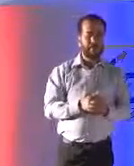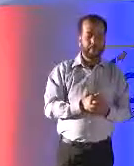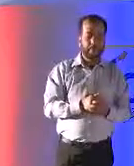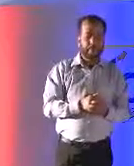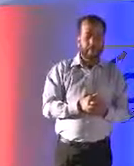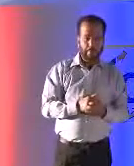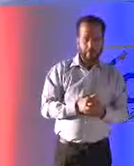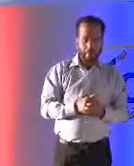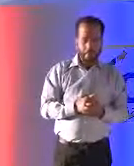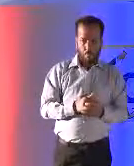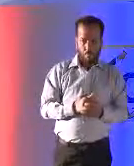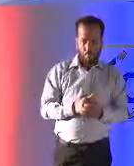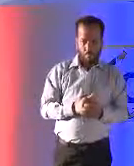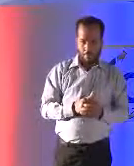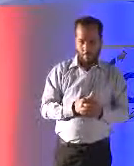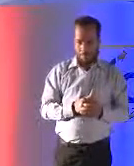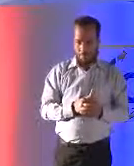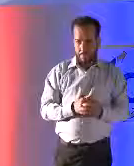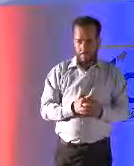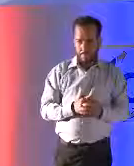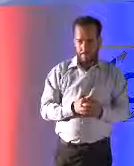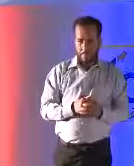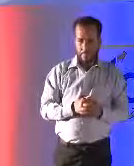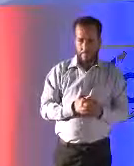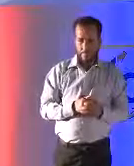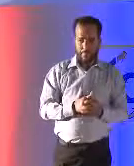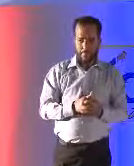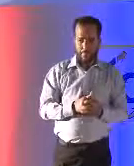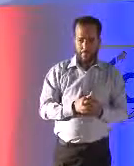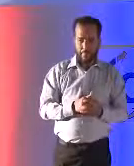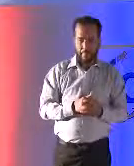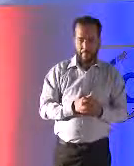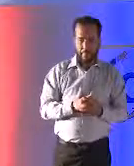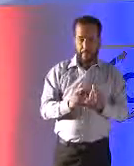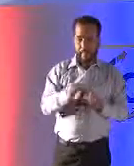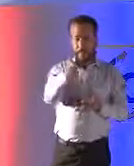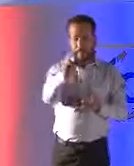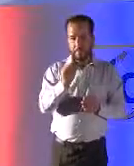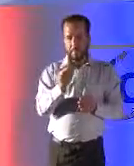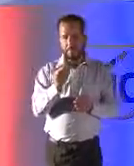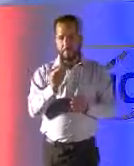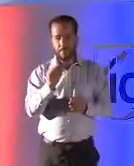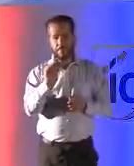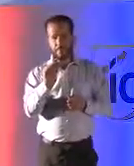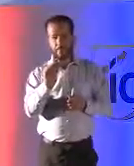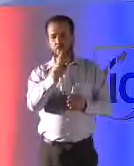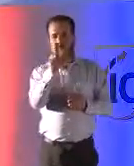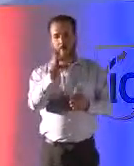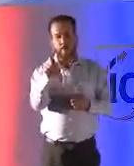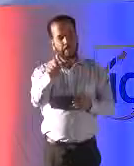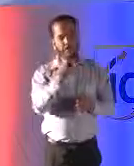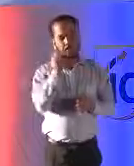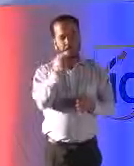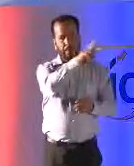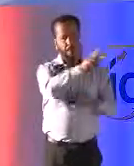the embarrassment of asking somebody to tell you how much you owe on the bill? لو كنت داعي أحد إلى